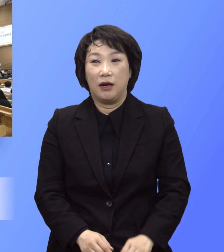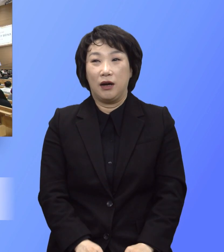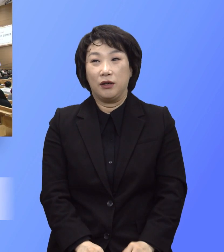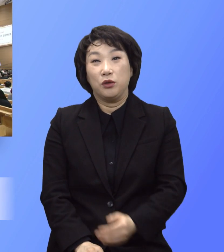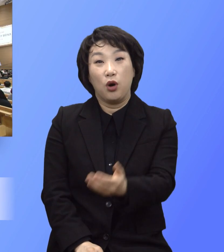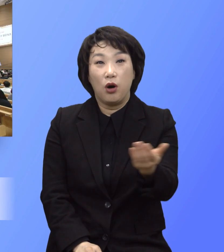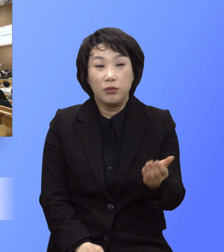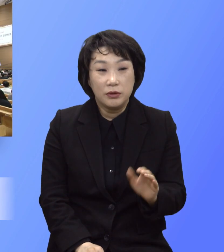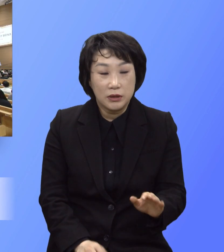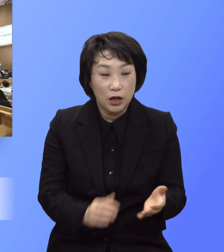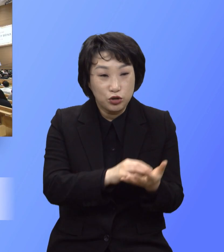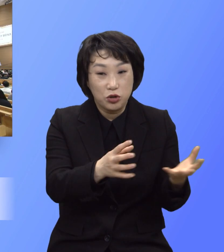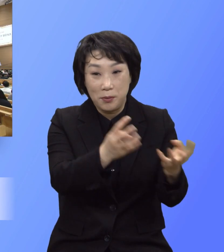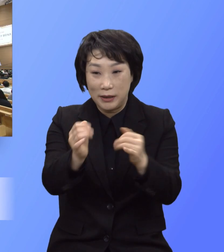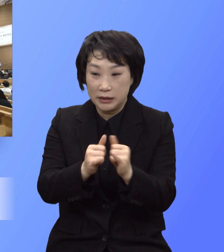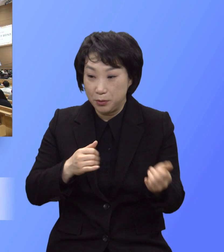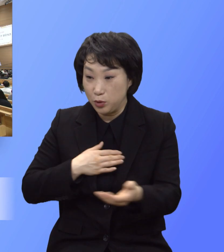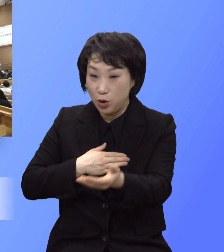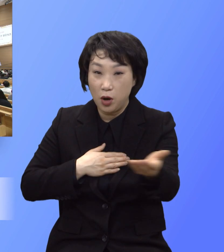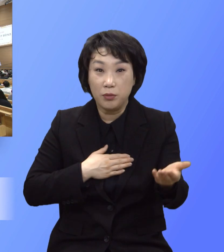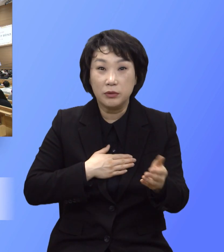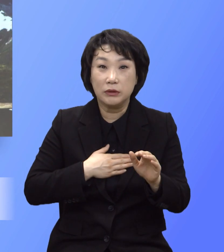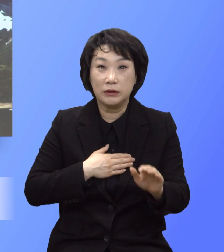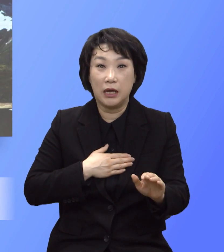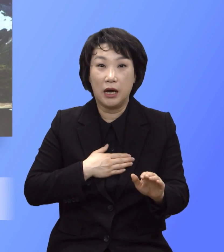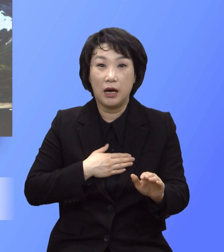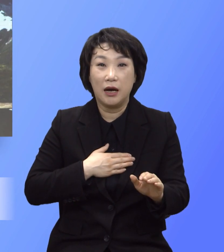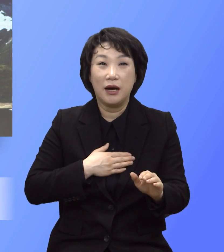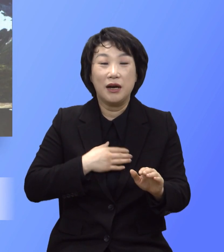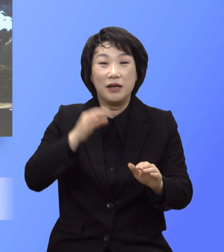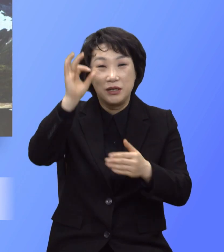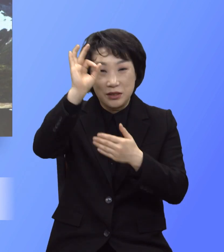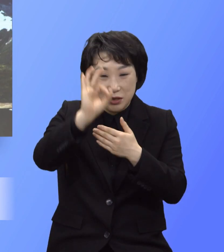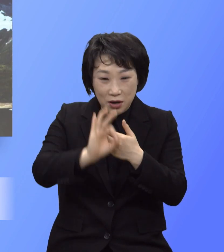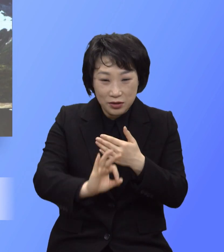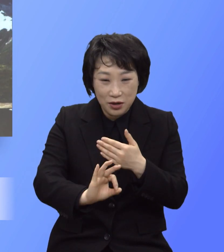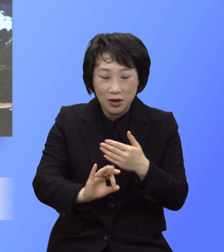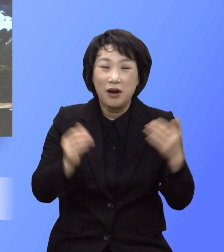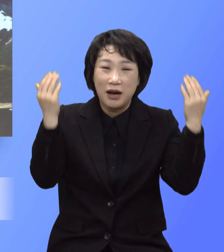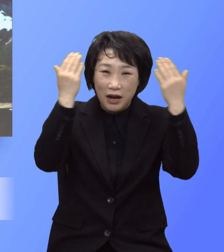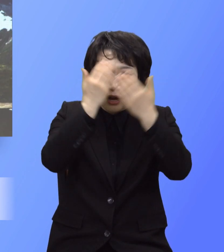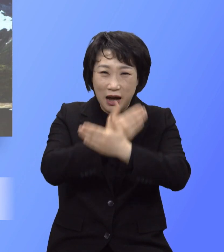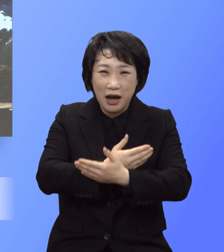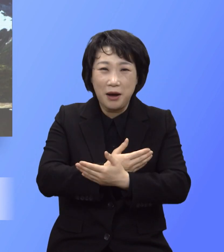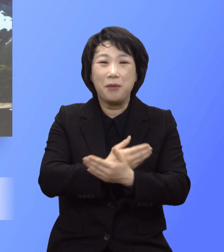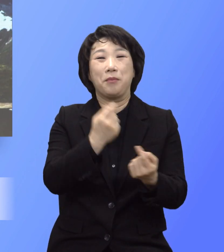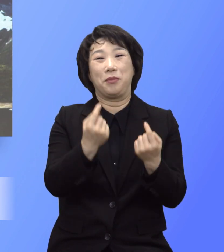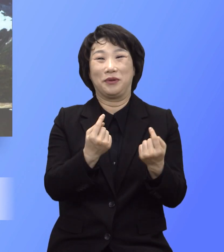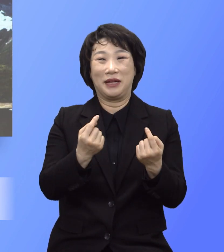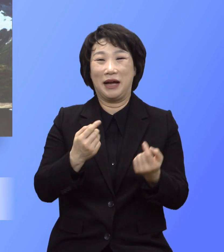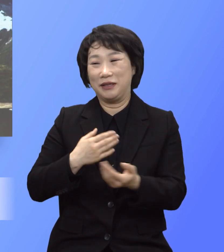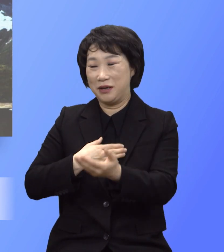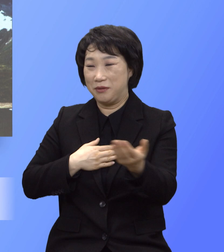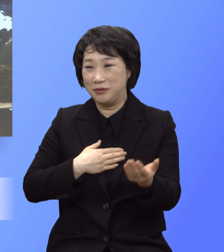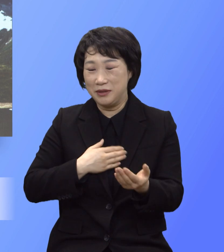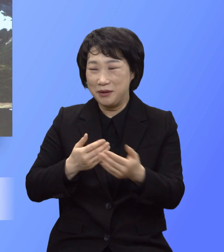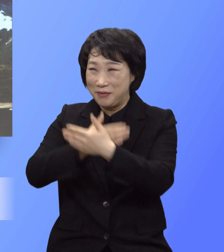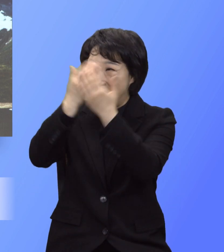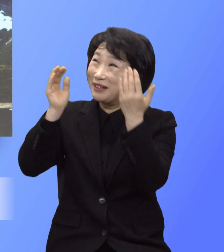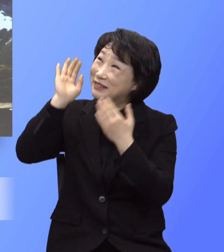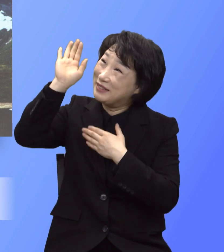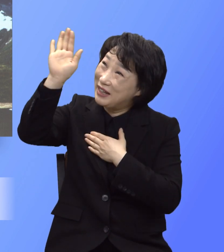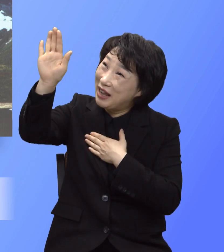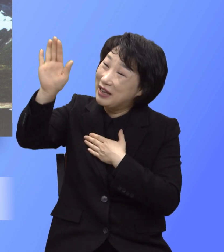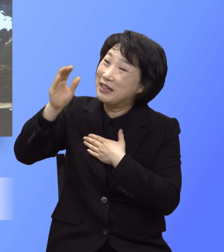많은 사람들은 보세요. 저녁에 캄캄한 밤보다 밝은 내일에